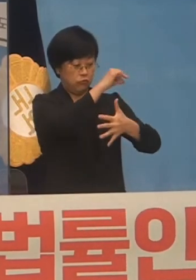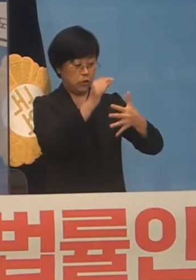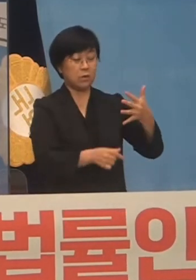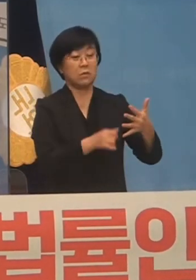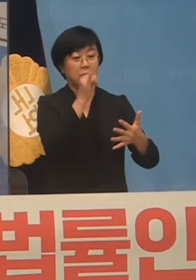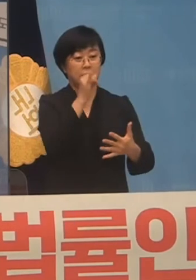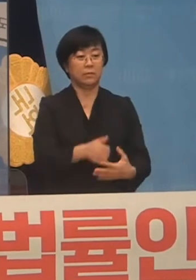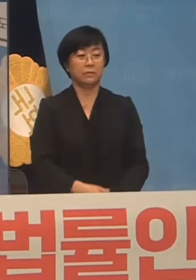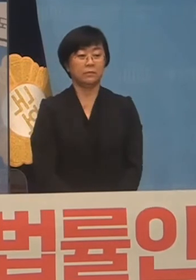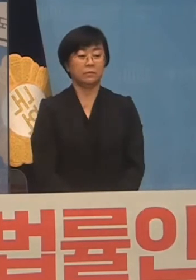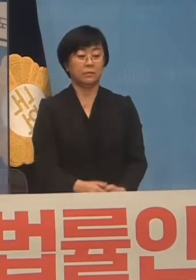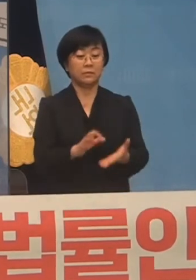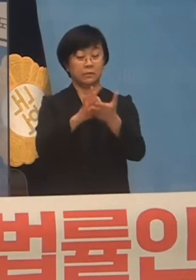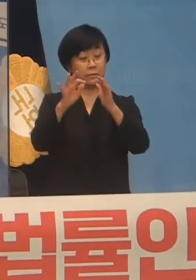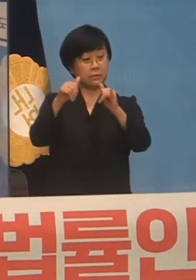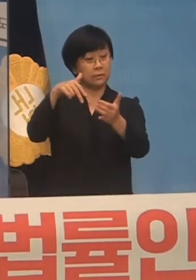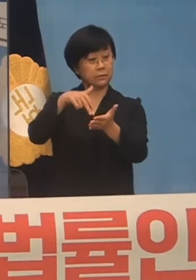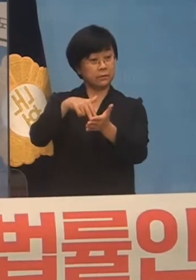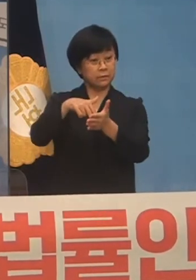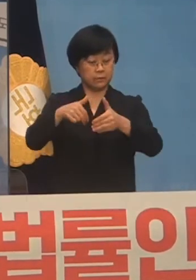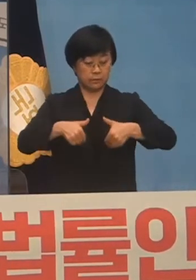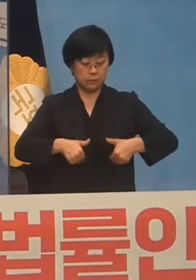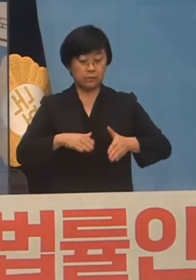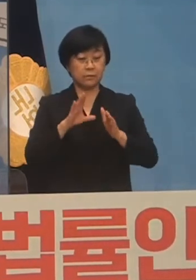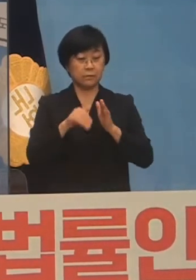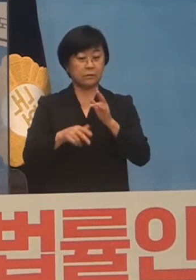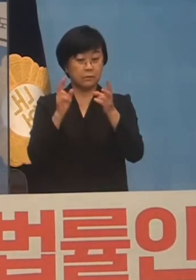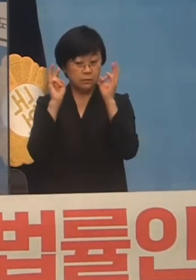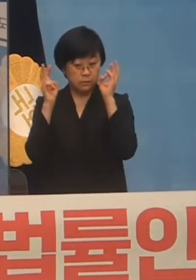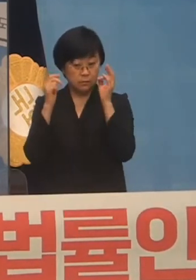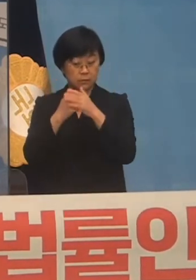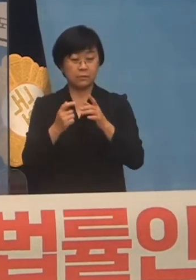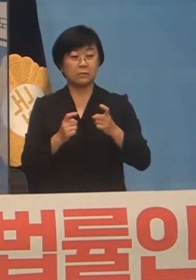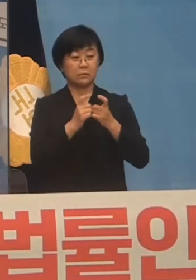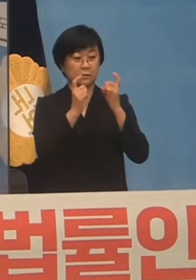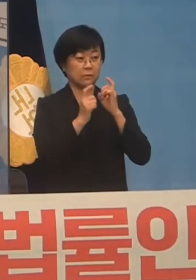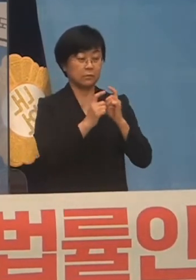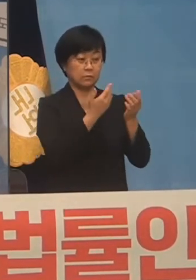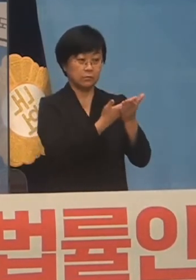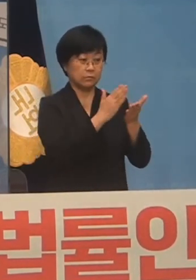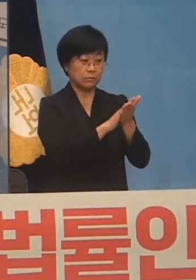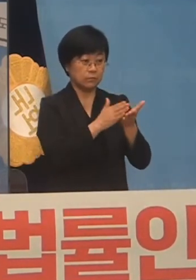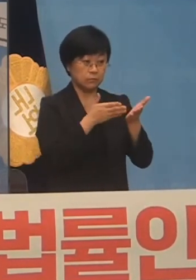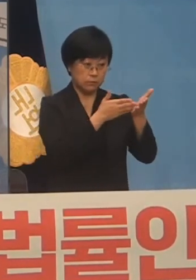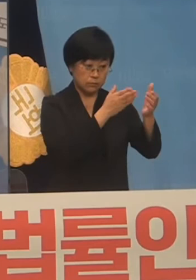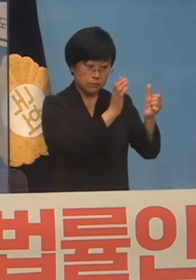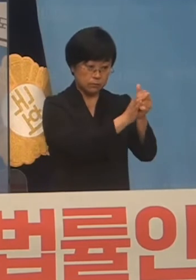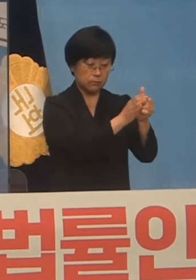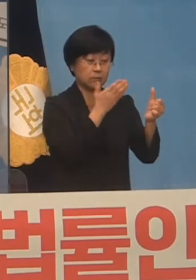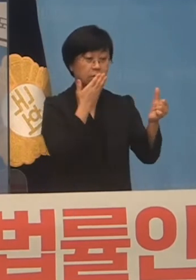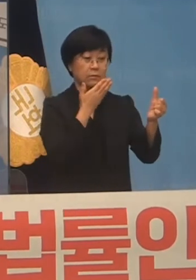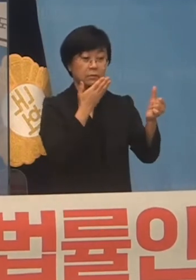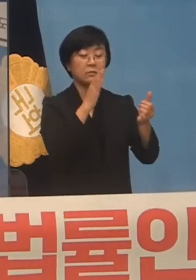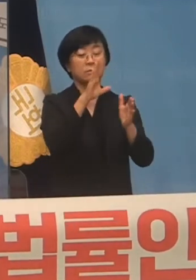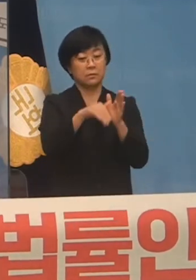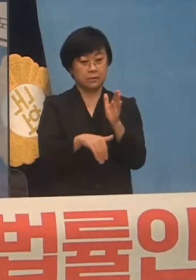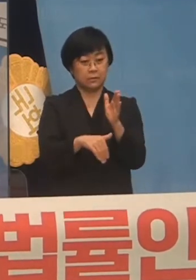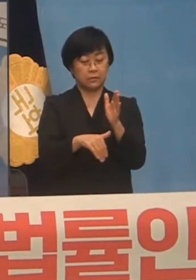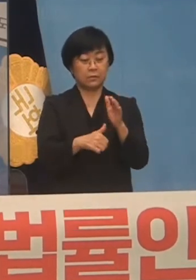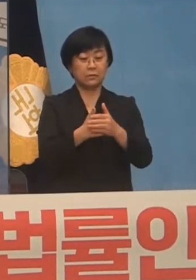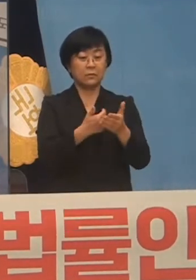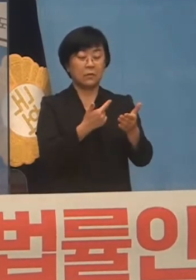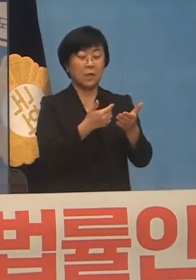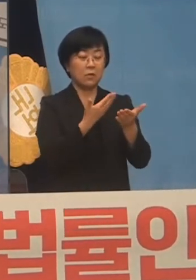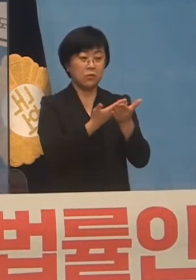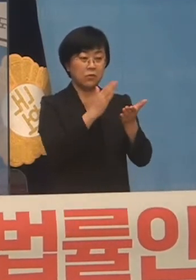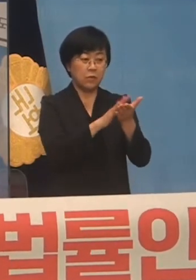담았습니다. 소비자는 필요할 때 제조사나 사설 수리업체에 수리를 의뢰할 수 있으며 이때 수리